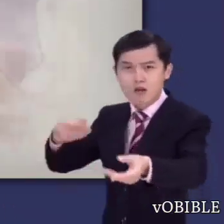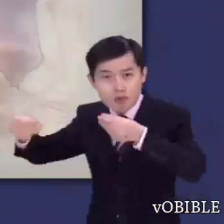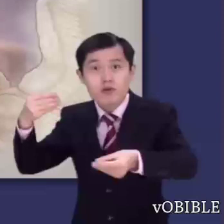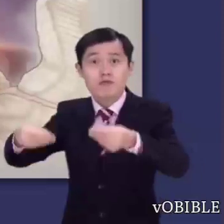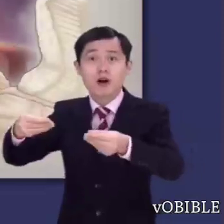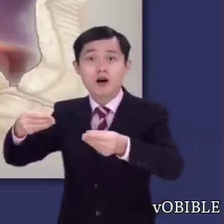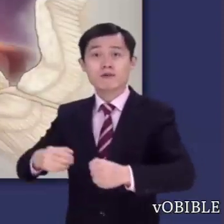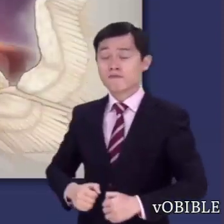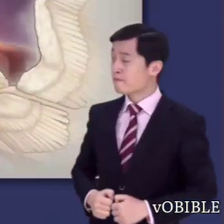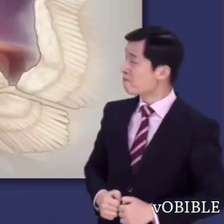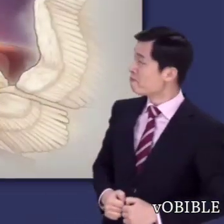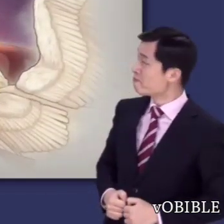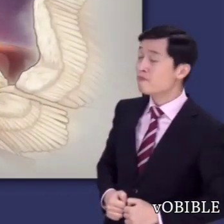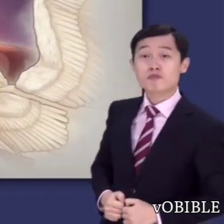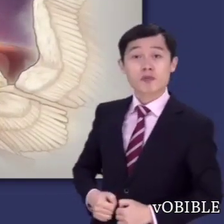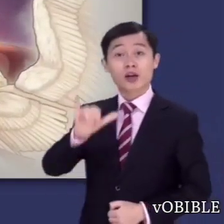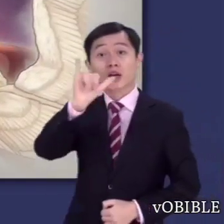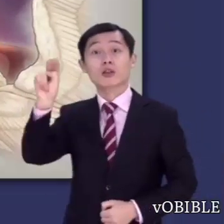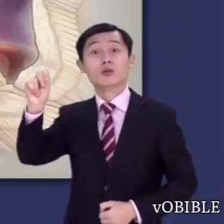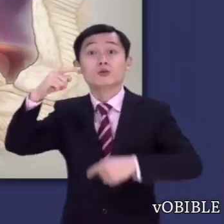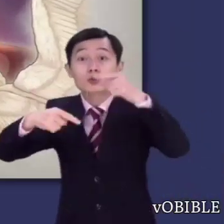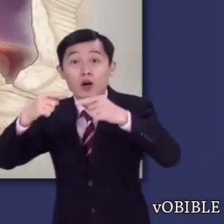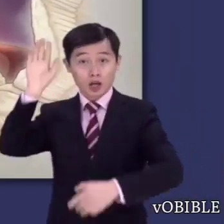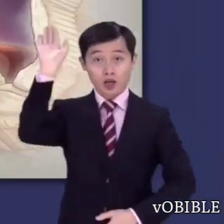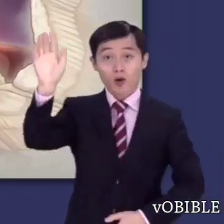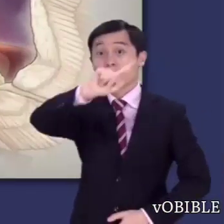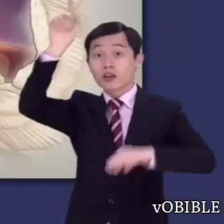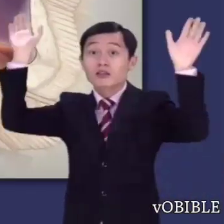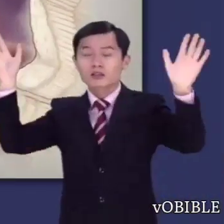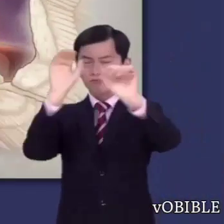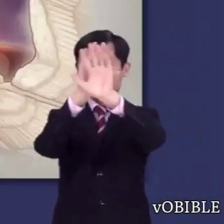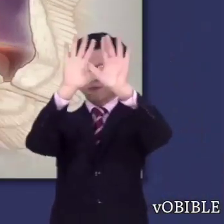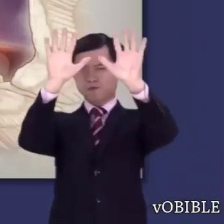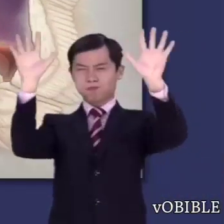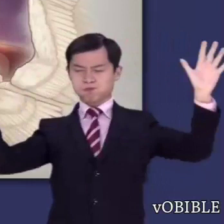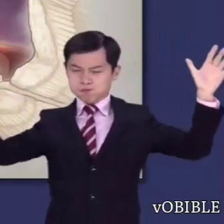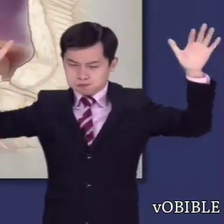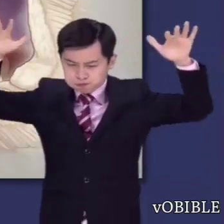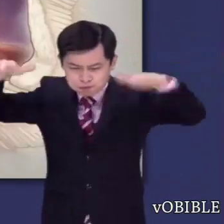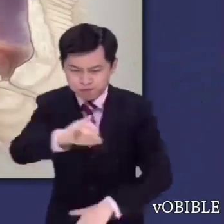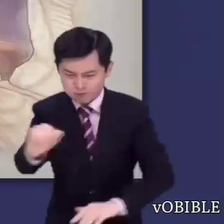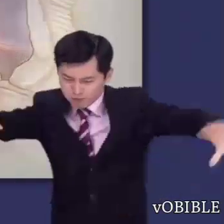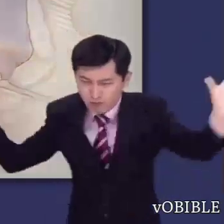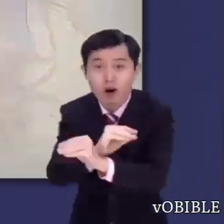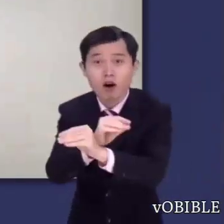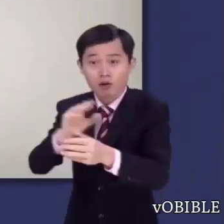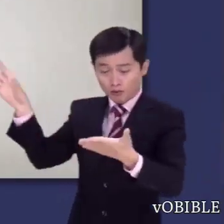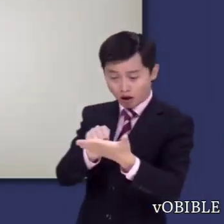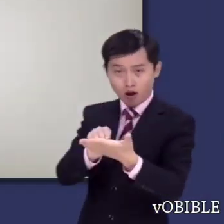言，也就是上帝将任用千千万万的天使对邪恶的人执行判决。